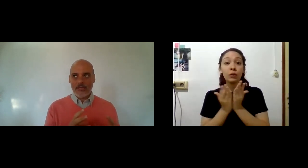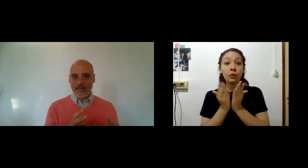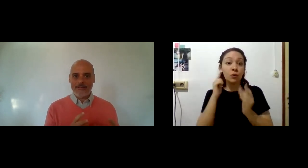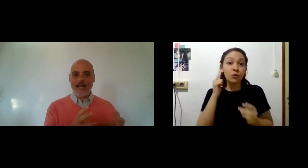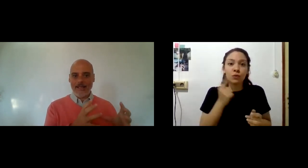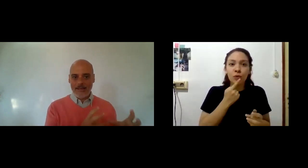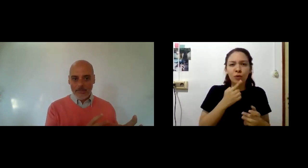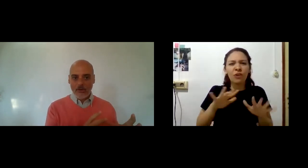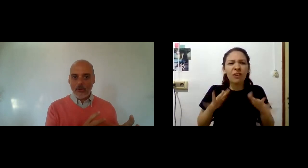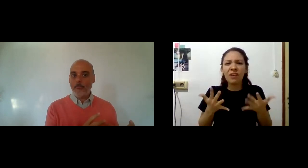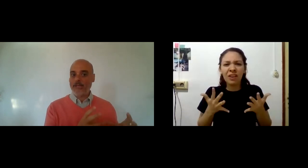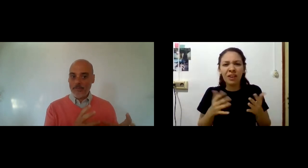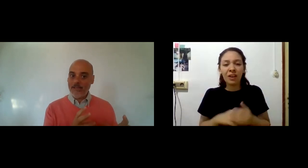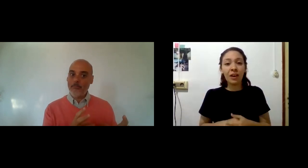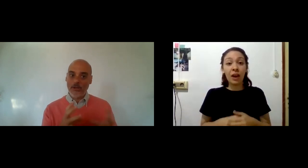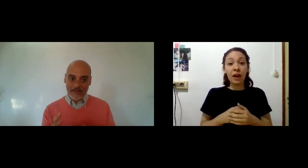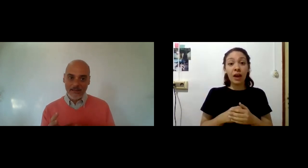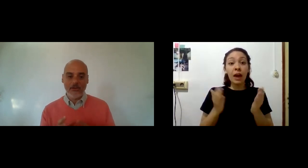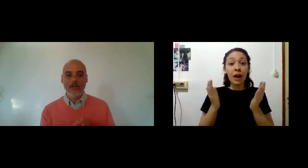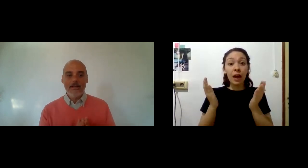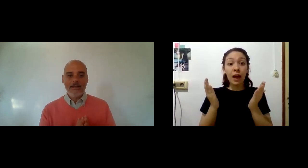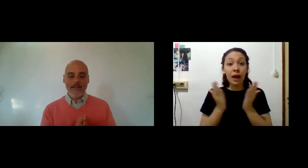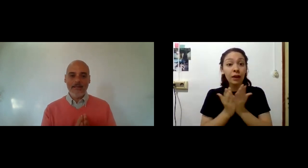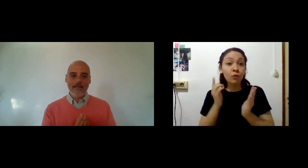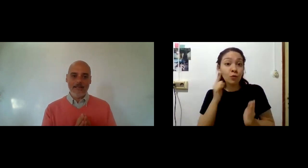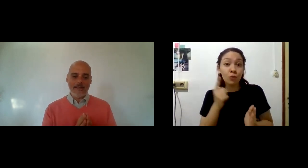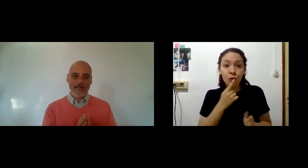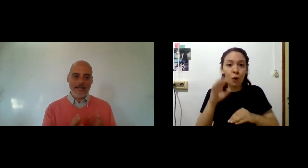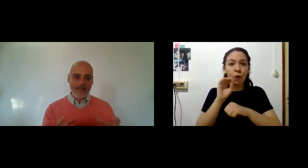campo que es académico, pero también es político,